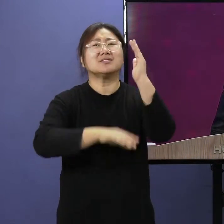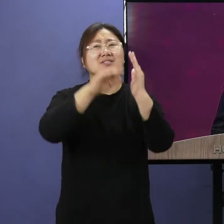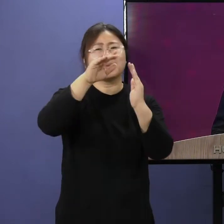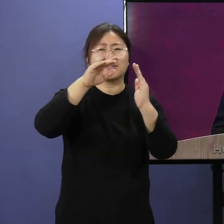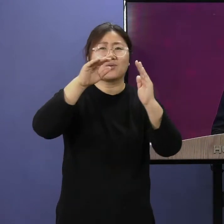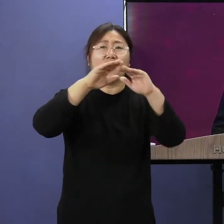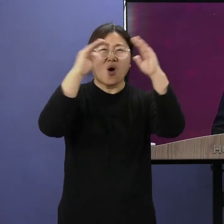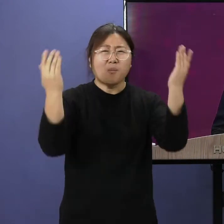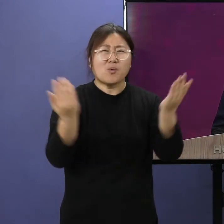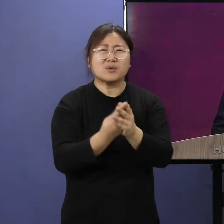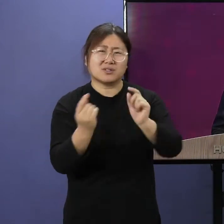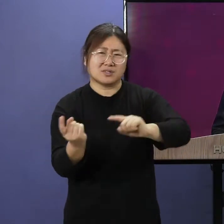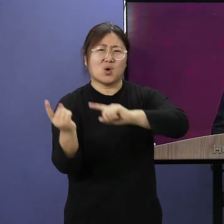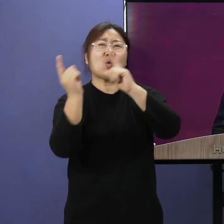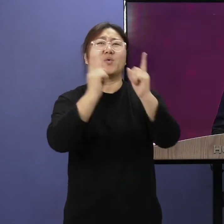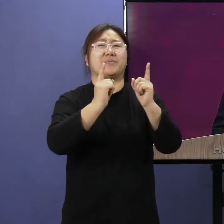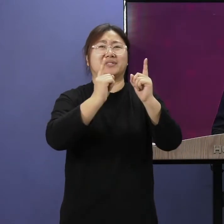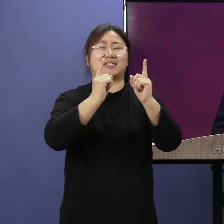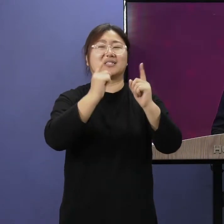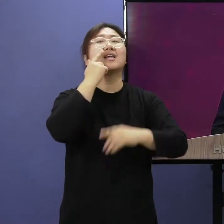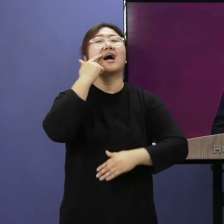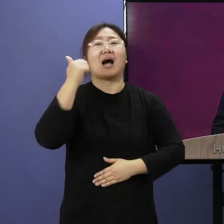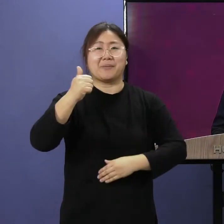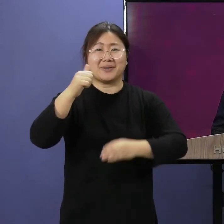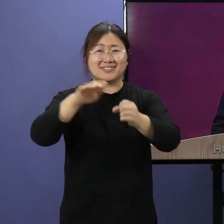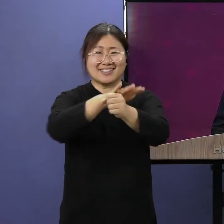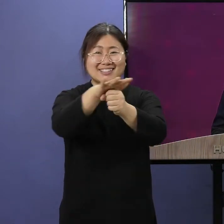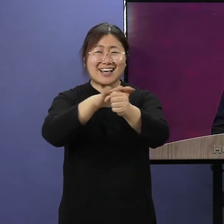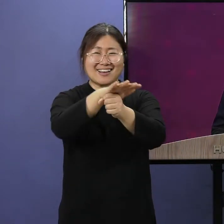회복시켜 주시는 그 아버지의 사랑이